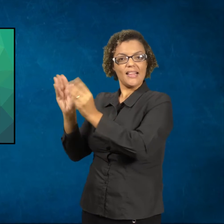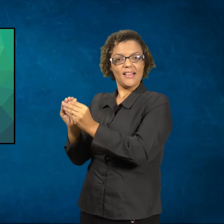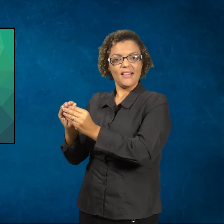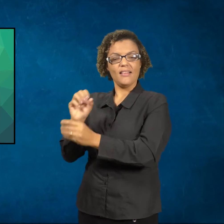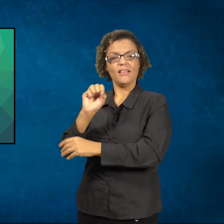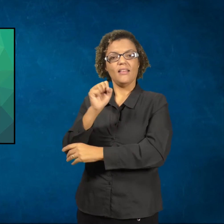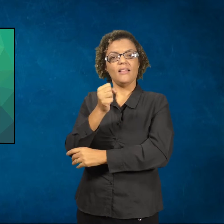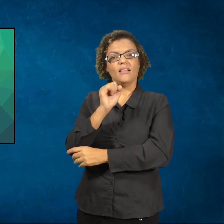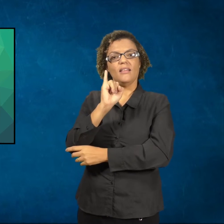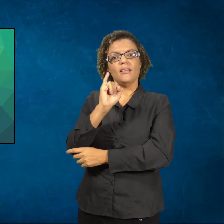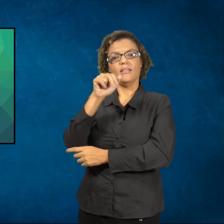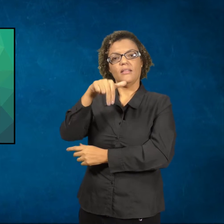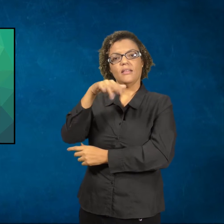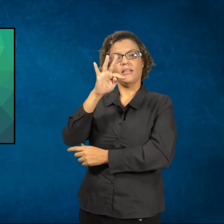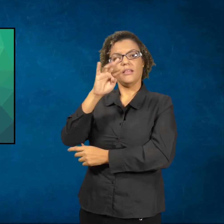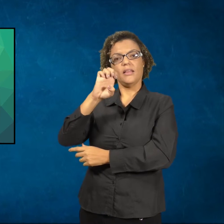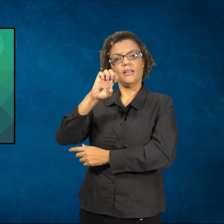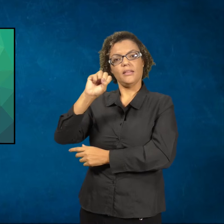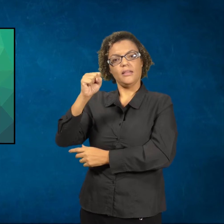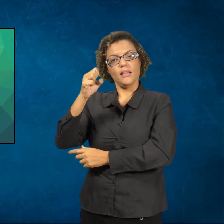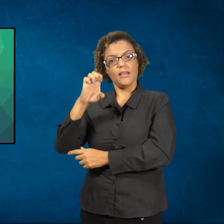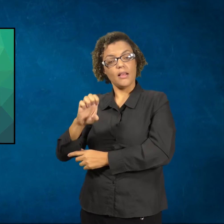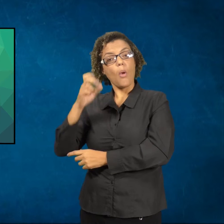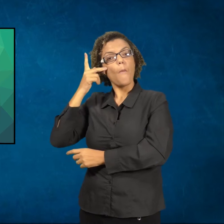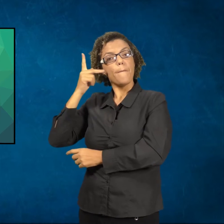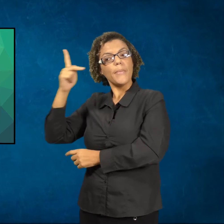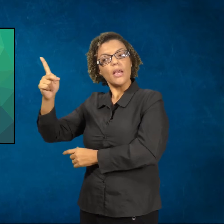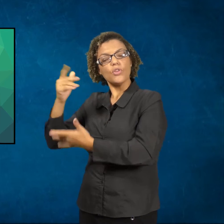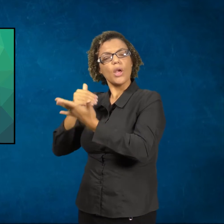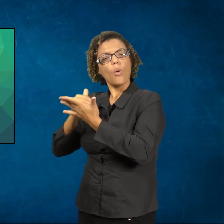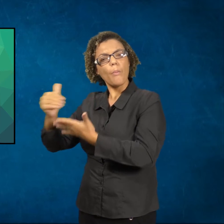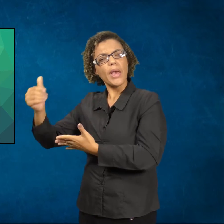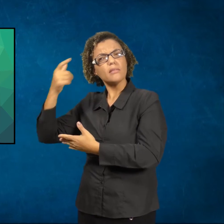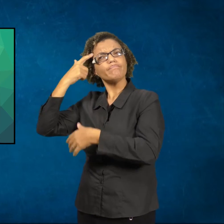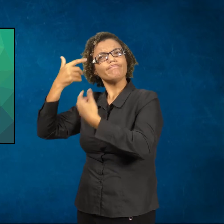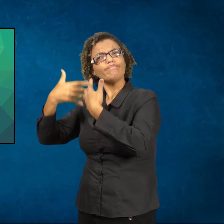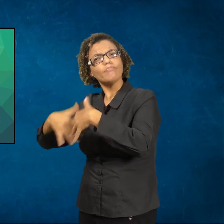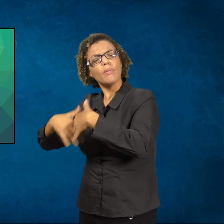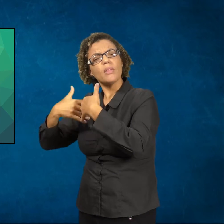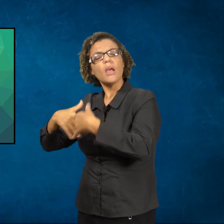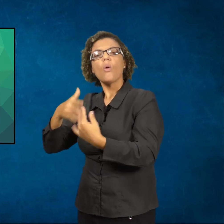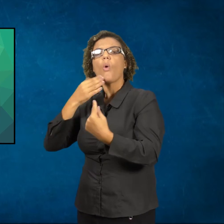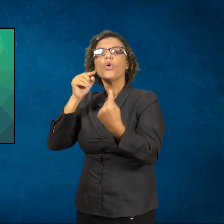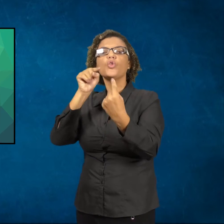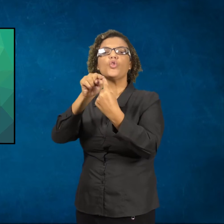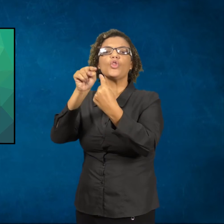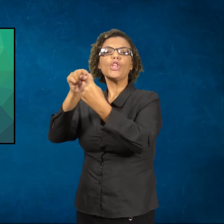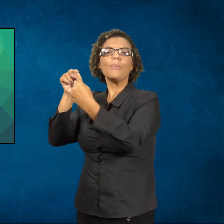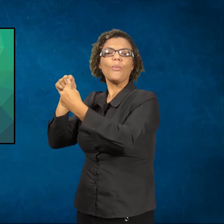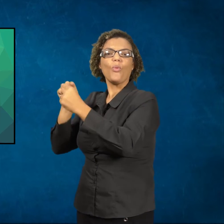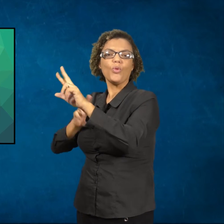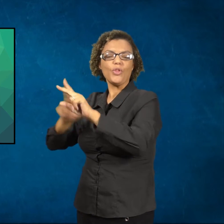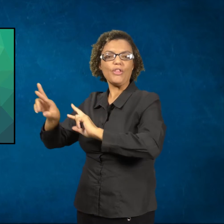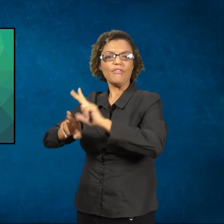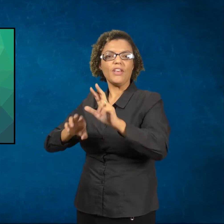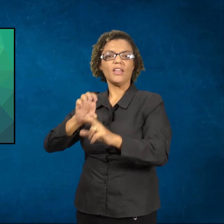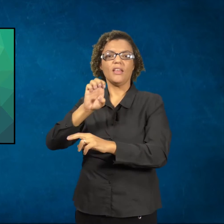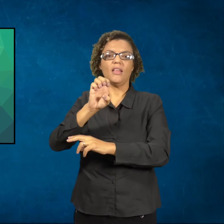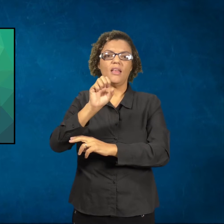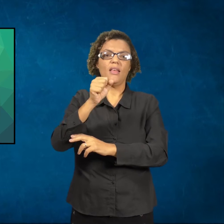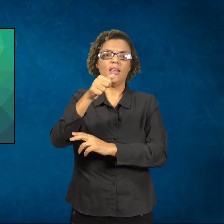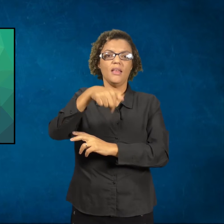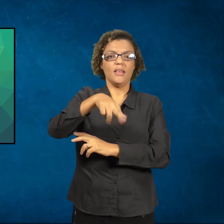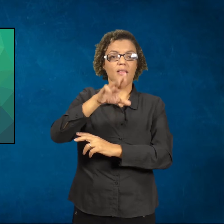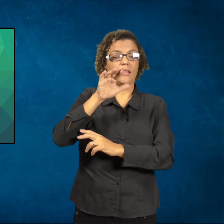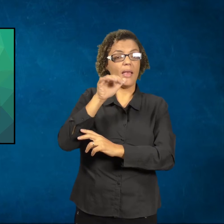o Piaget começa a trabalhar um pouquinho sobre a questão dos tipos diferentes de esquema. Parecem existir